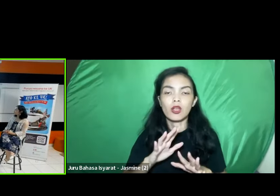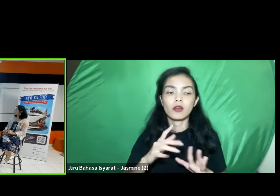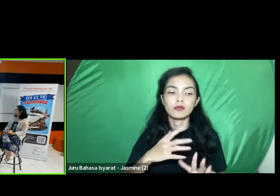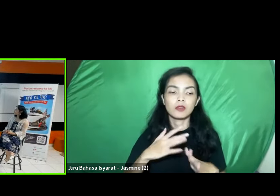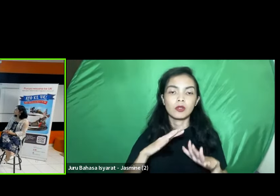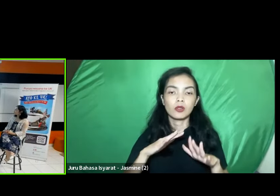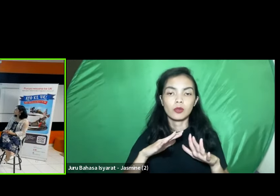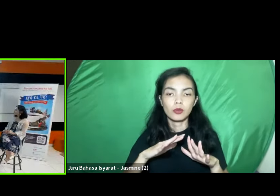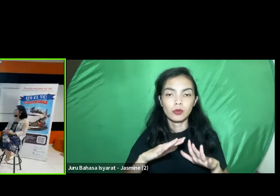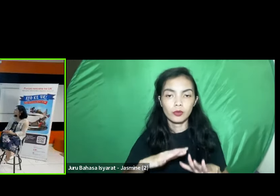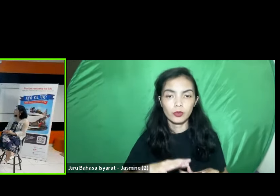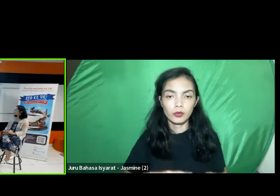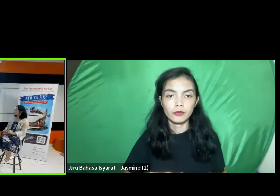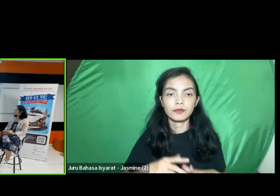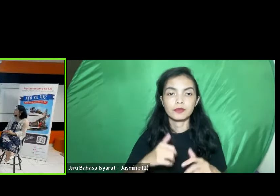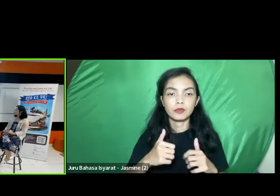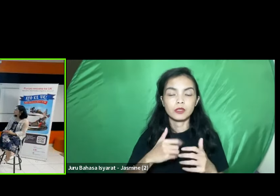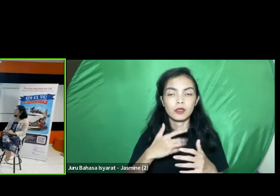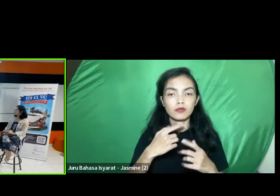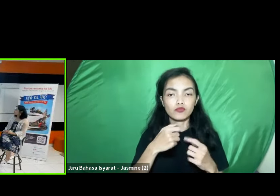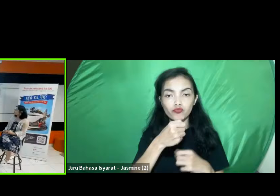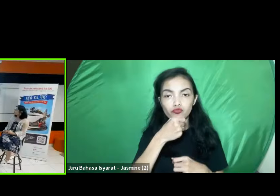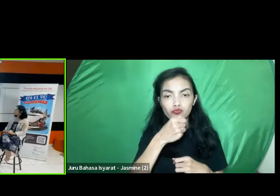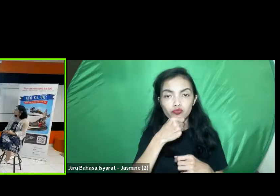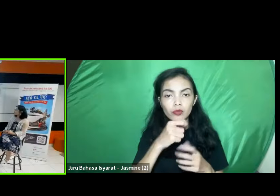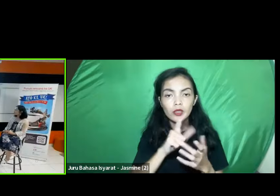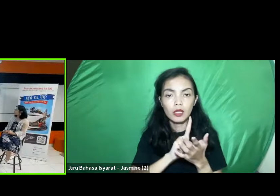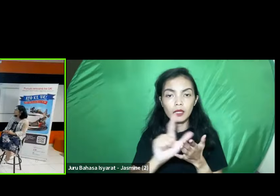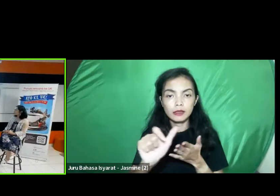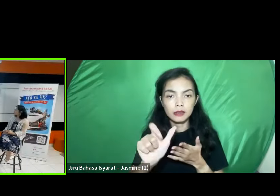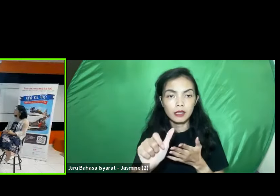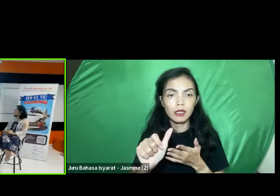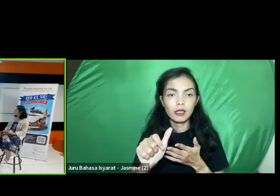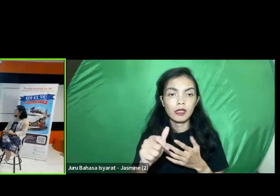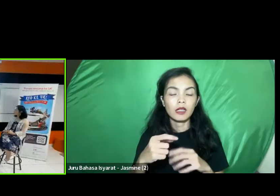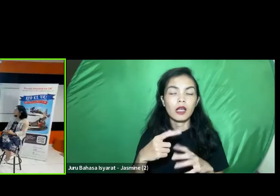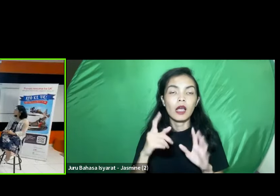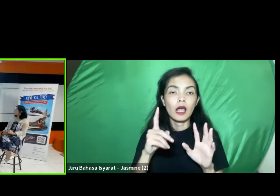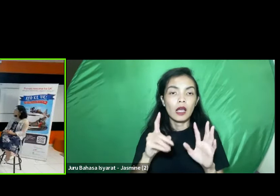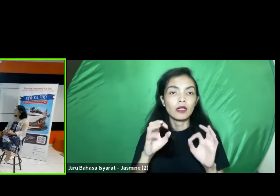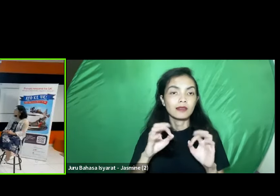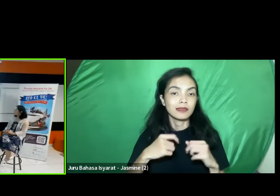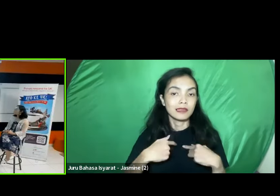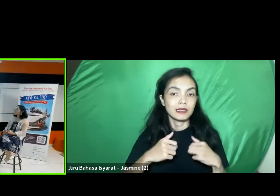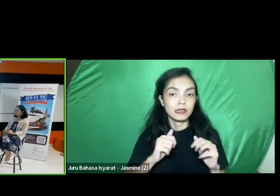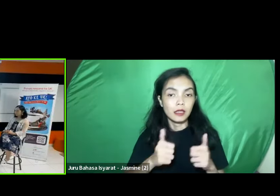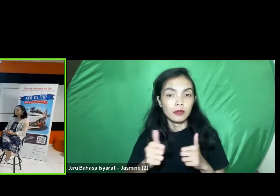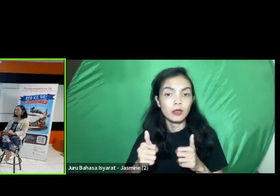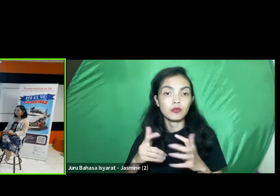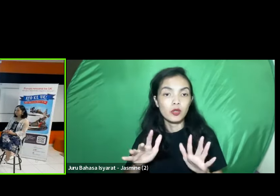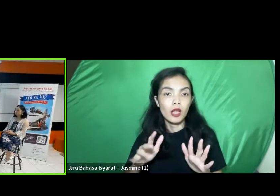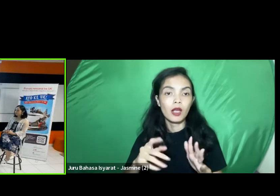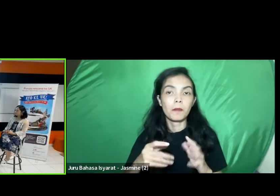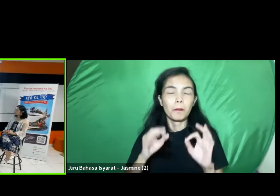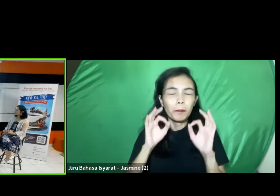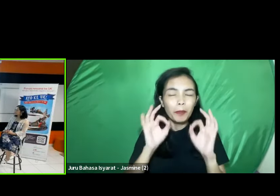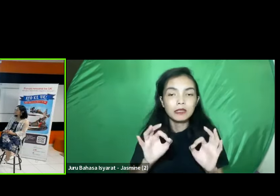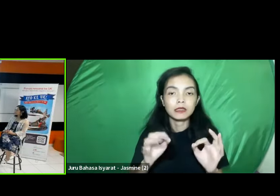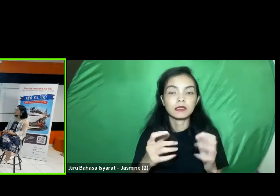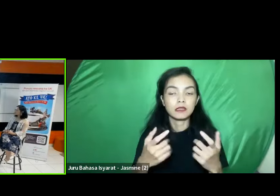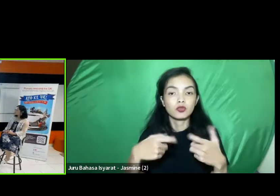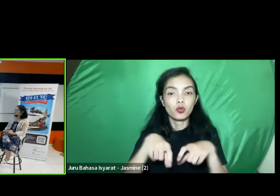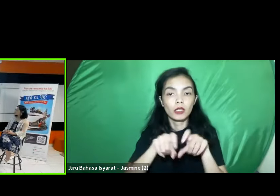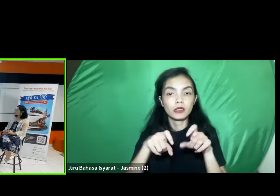ee mengalir lancar dan kebetulan pertanyaannya sesuai dengan apa yang saya sudah persiapkan jadi H cukup